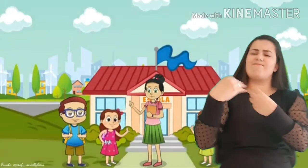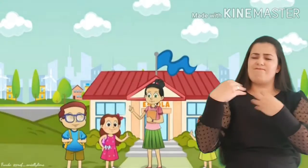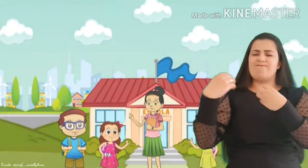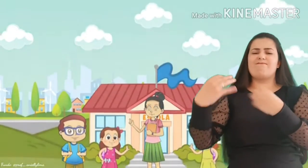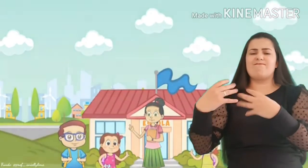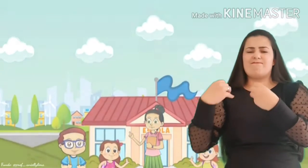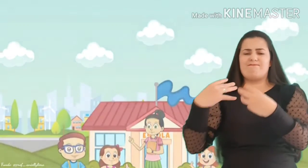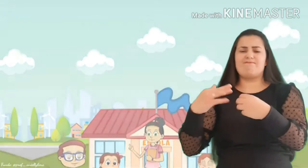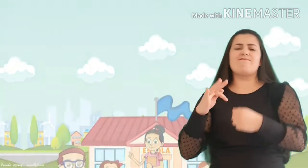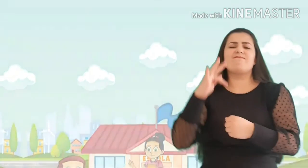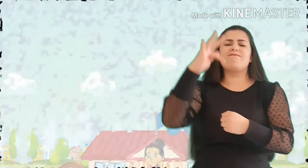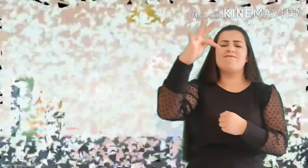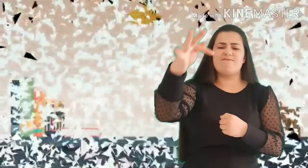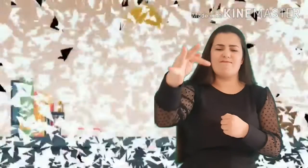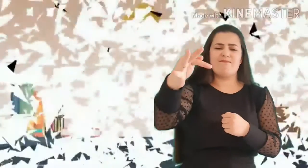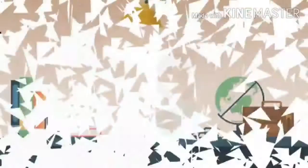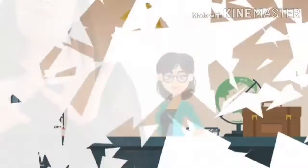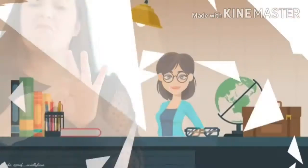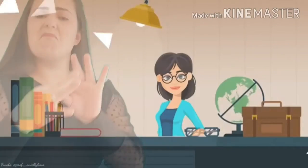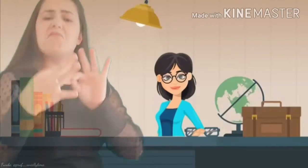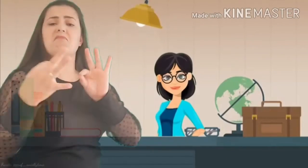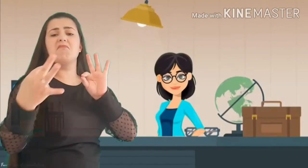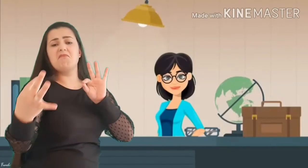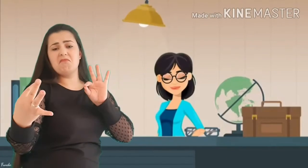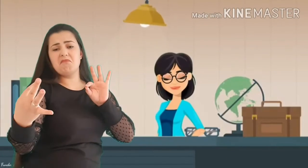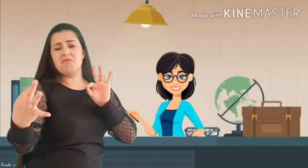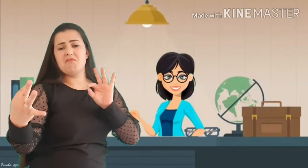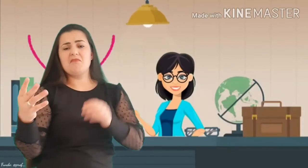outro ano te afastam de mim.